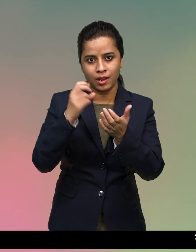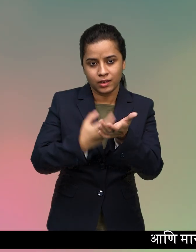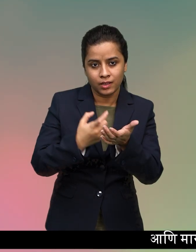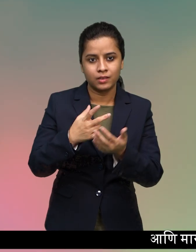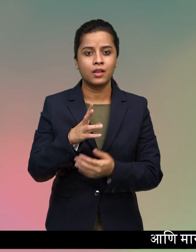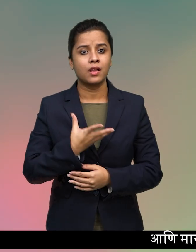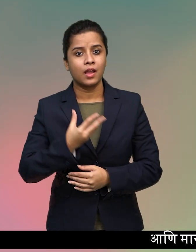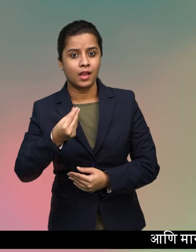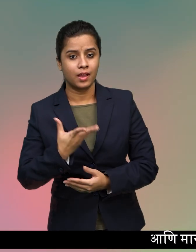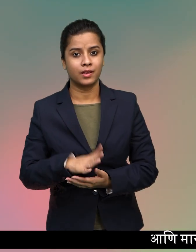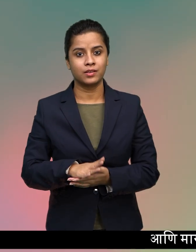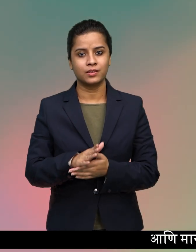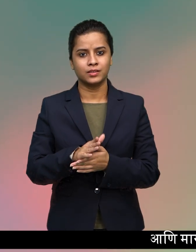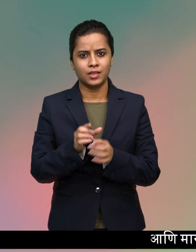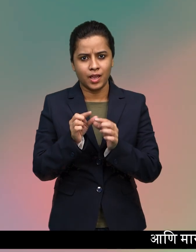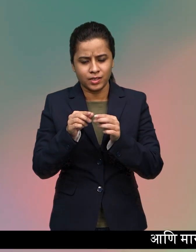आणि मागचा भाग निमुळता असतो.